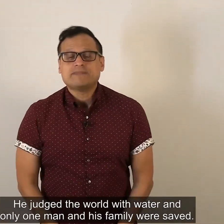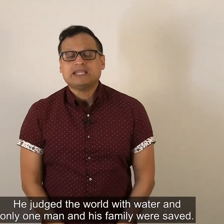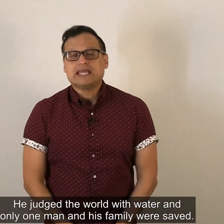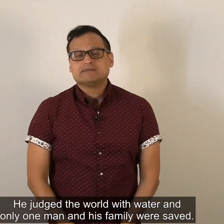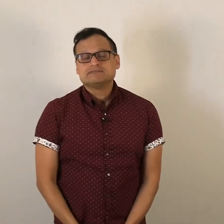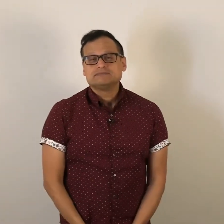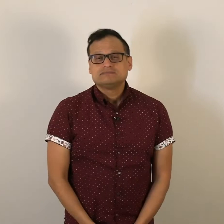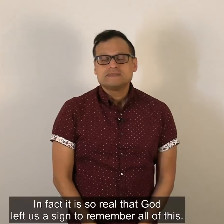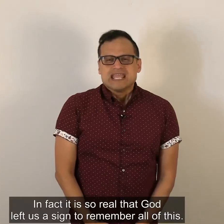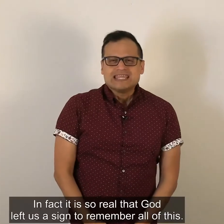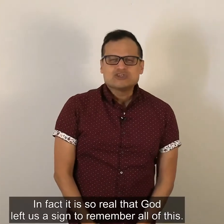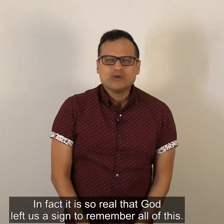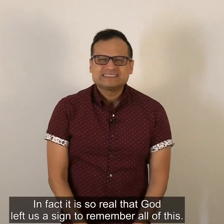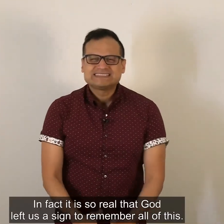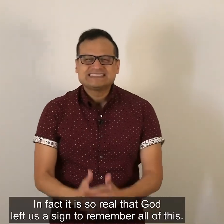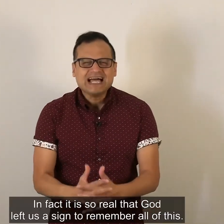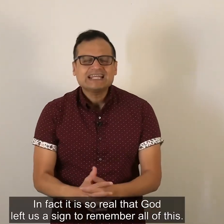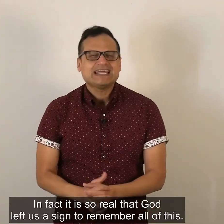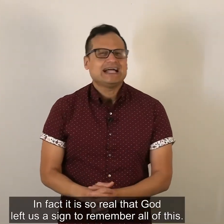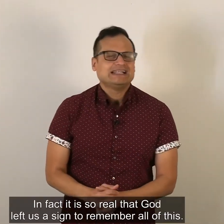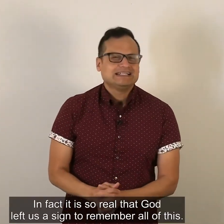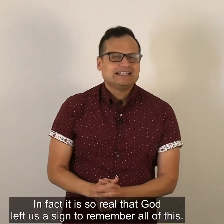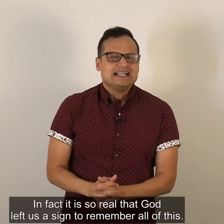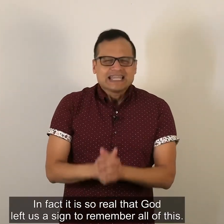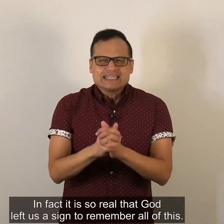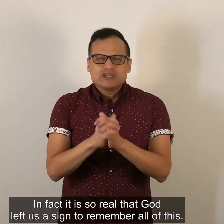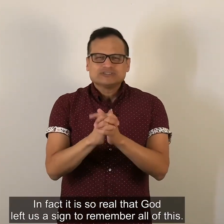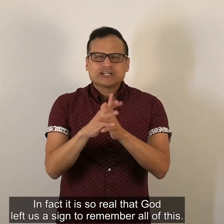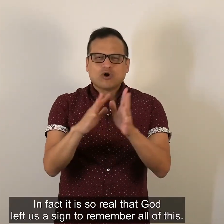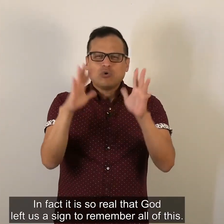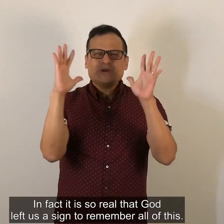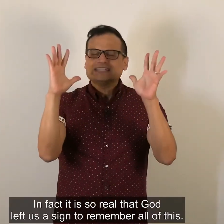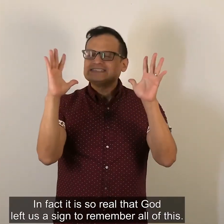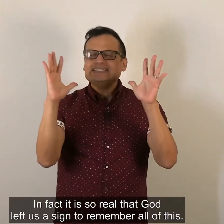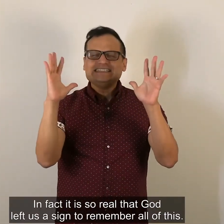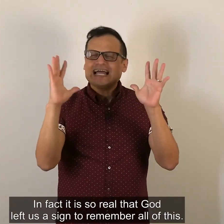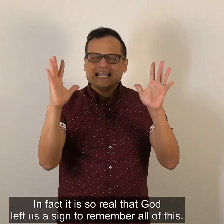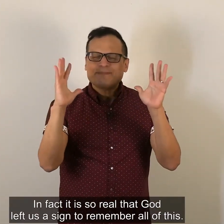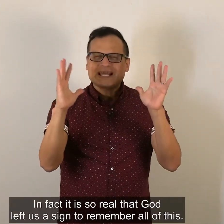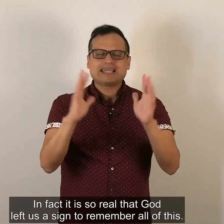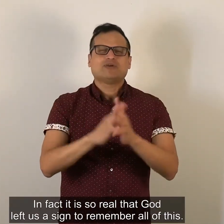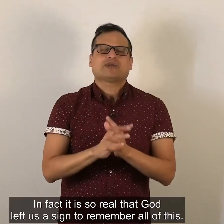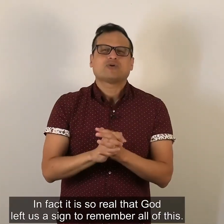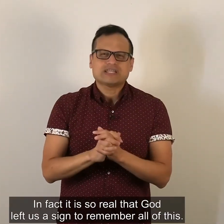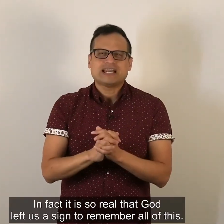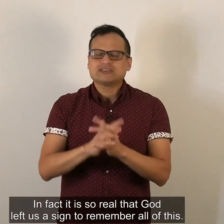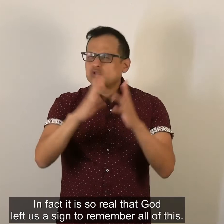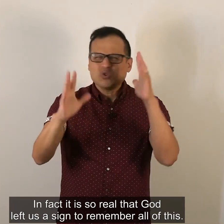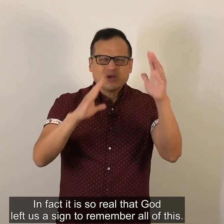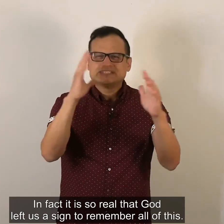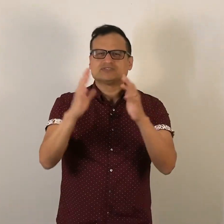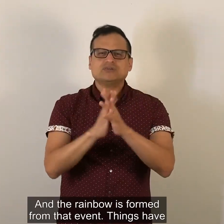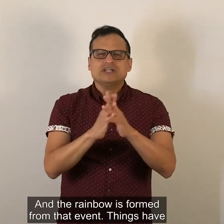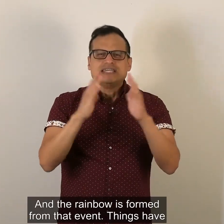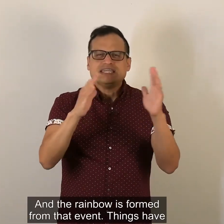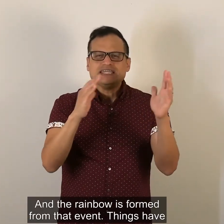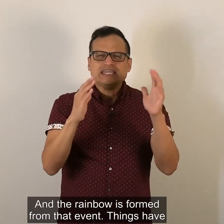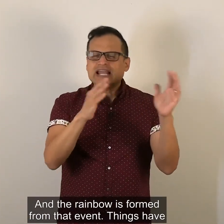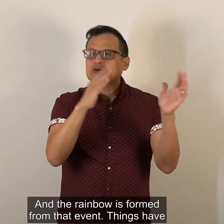familia. De hecho, es tan real que Dios dejó una señal para que lo recordaran. Todo esto y el arco